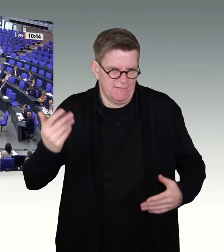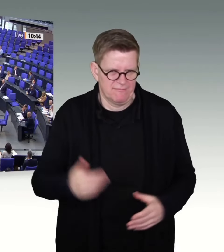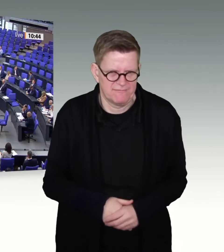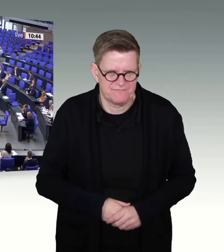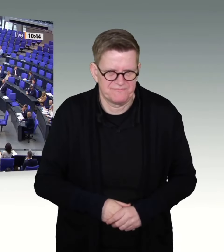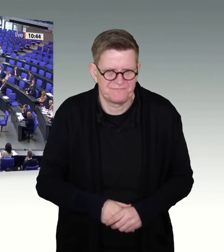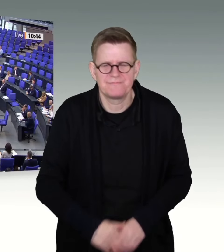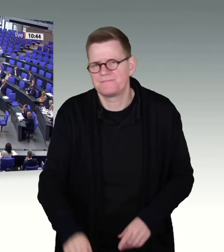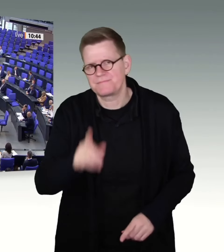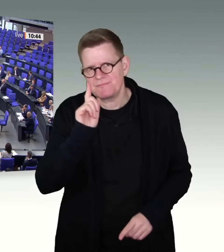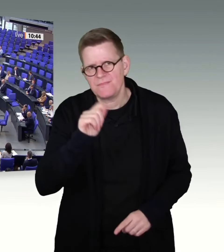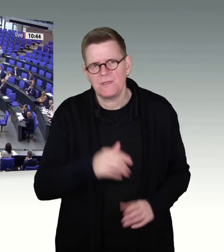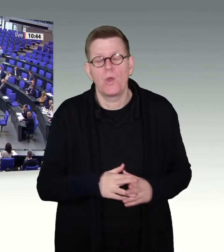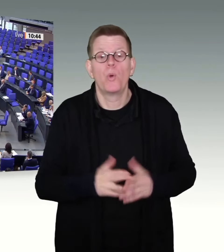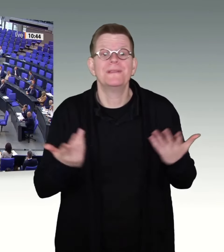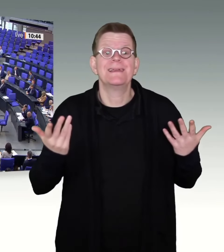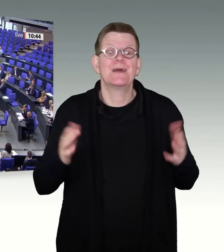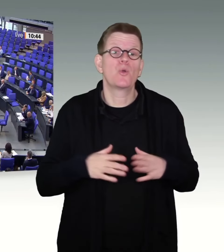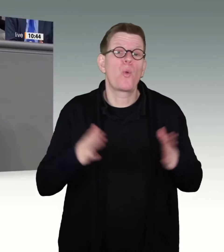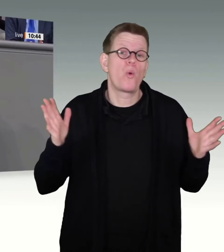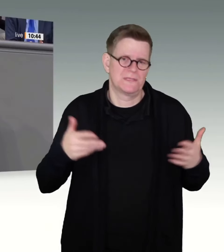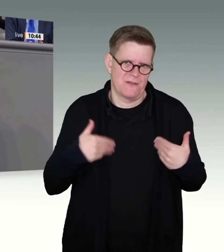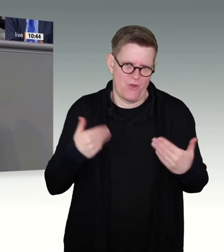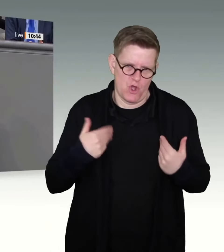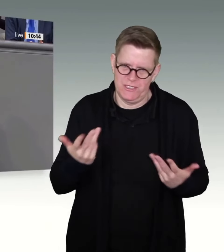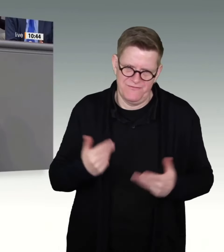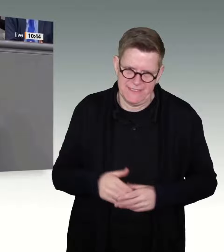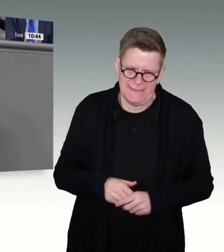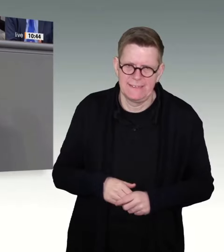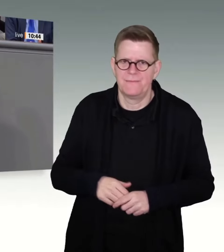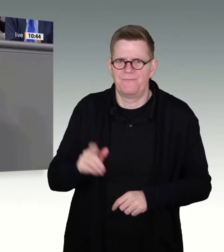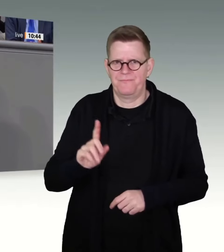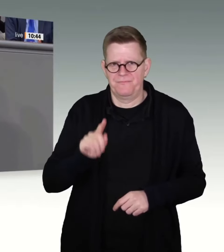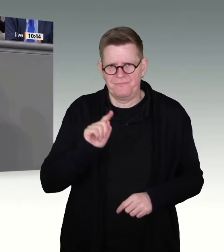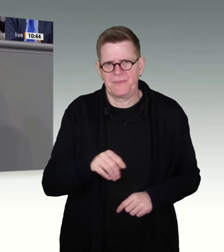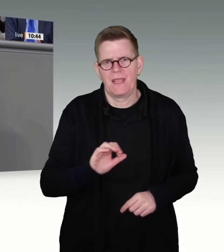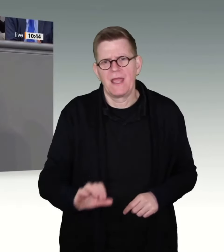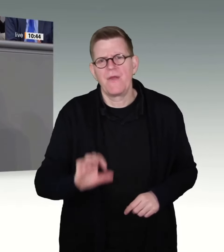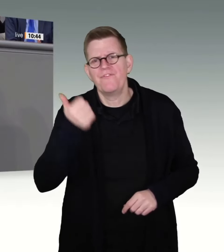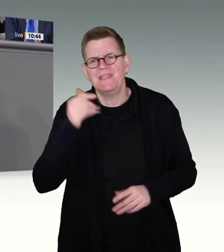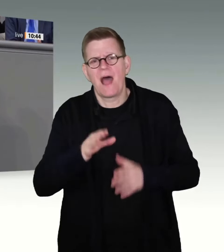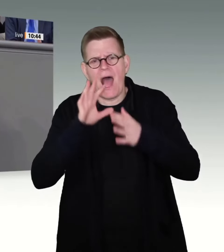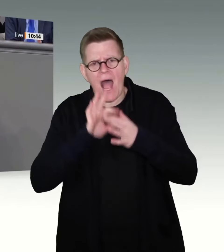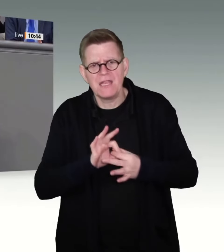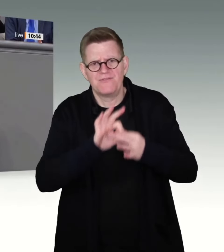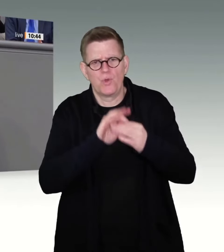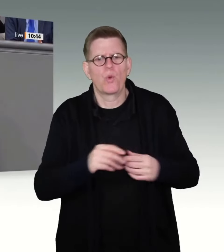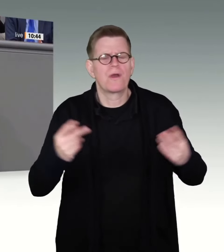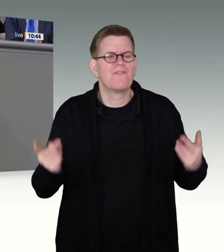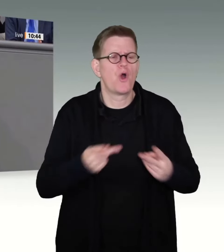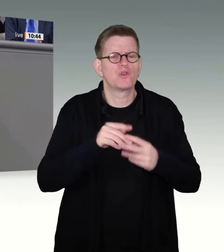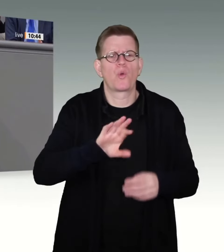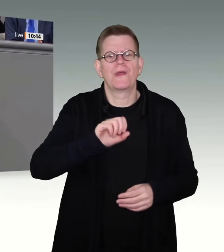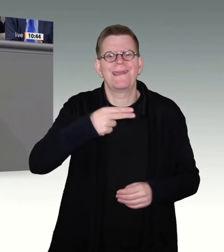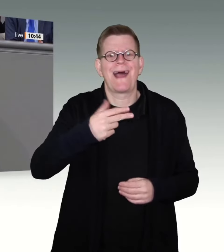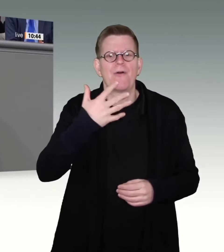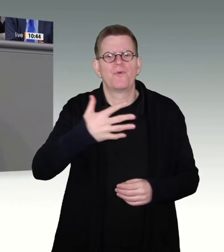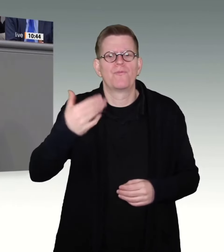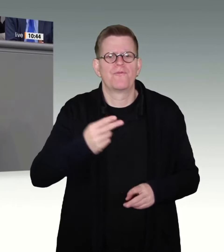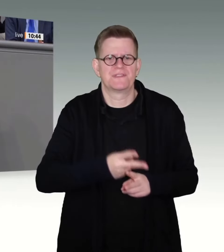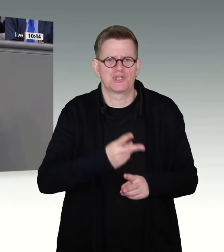Und eine große Freude war dann, als ich die Wiedereinführung der Förderung des EH55